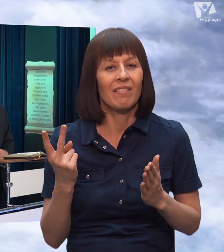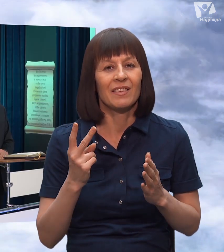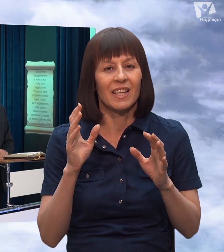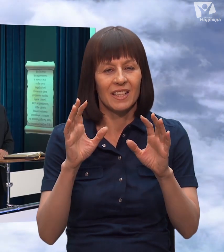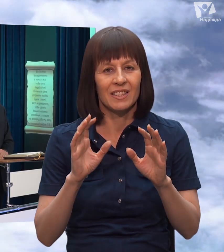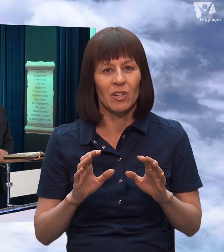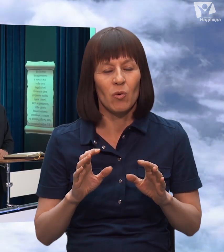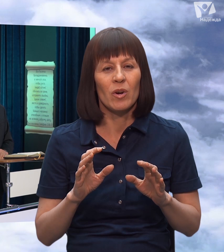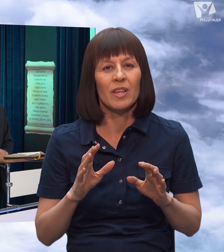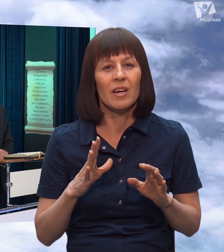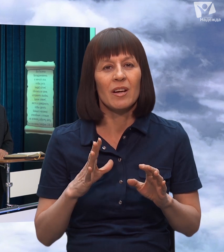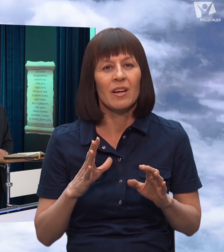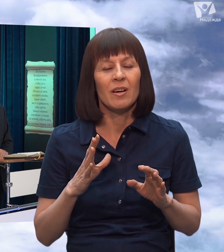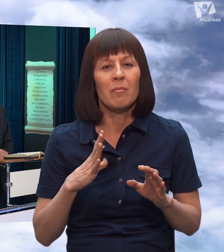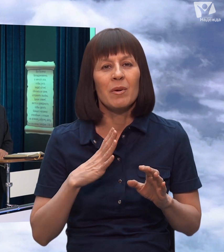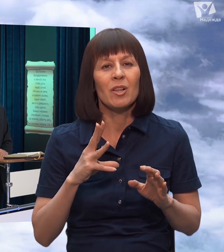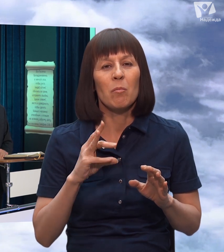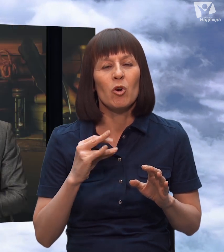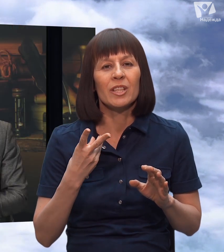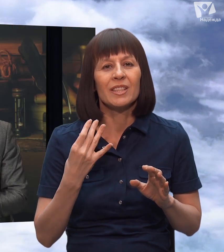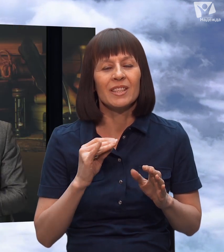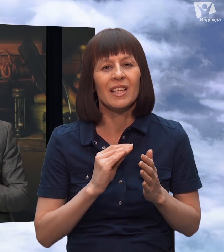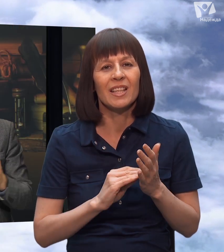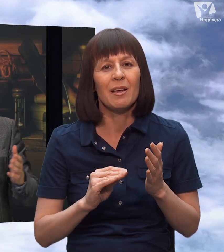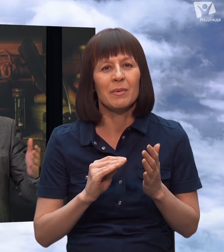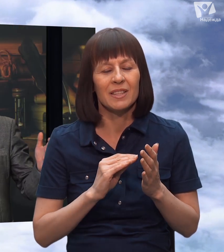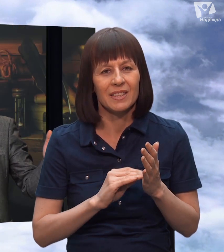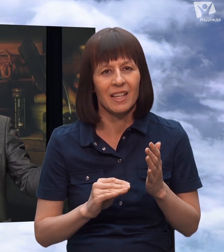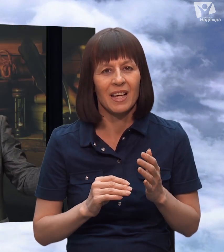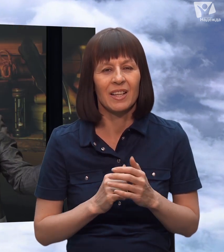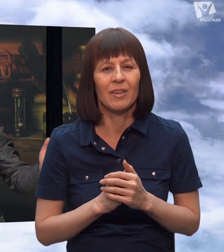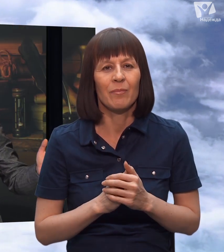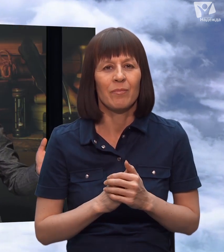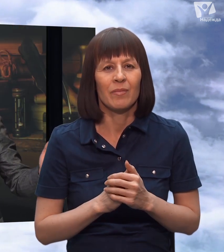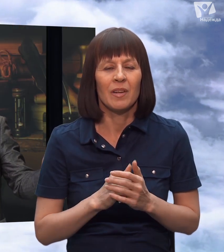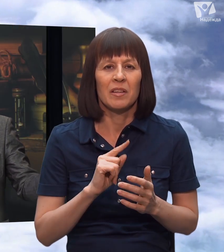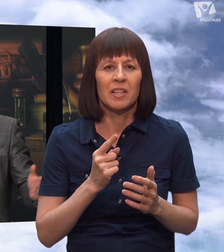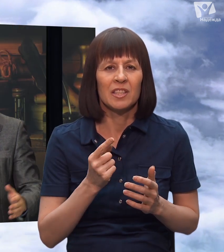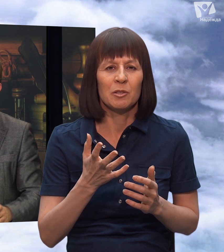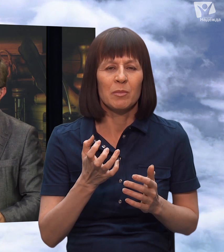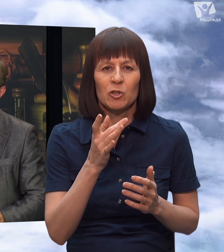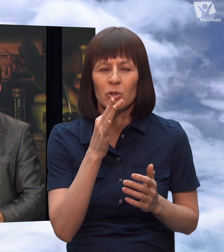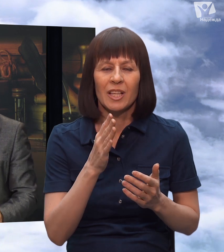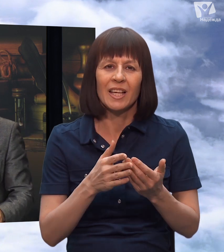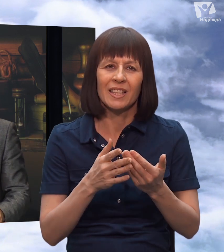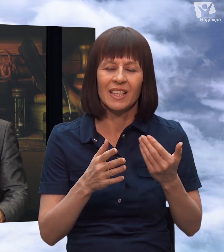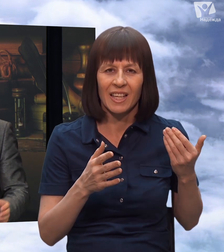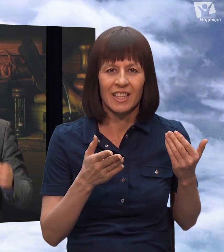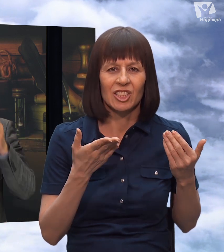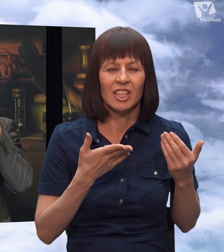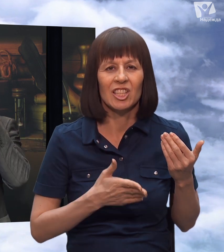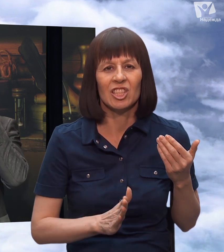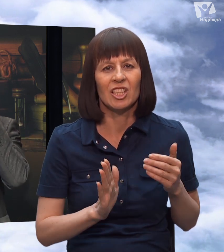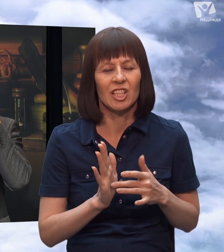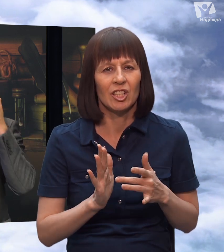середина 2 тысячелетии нашей то есть проходит значительное время пар тысяч лет